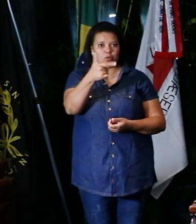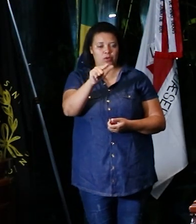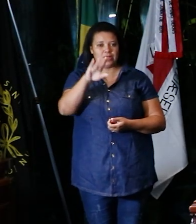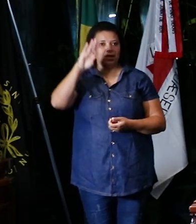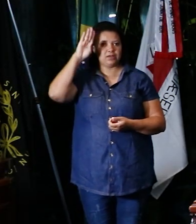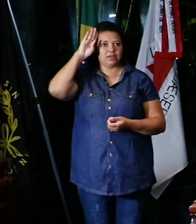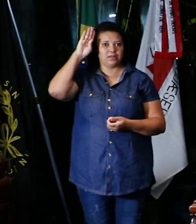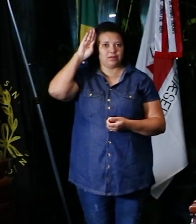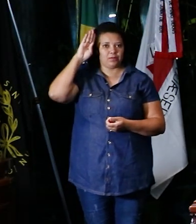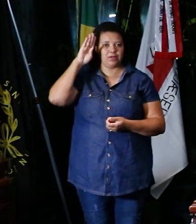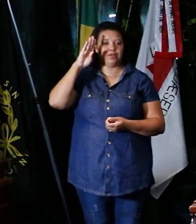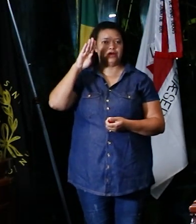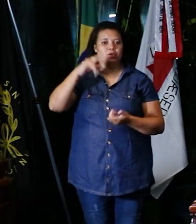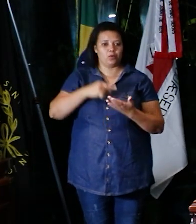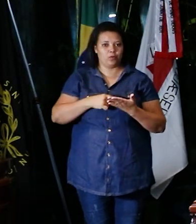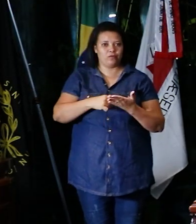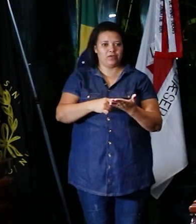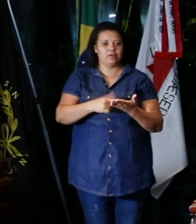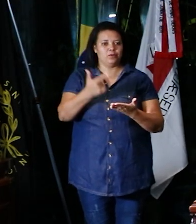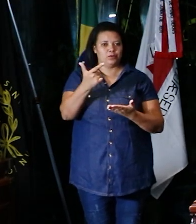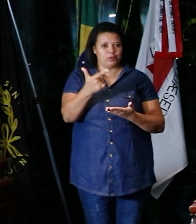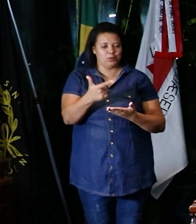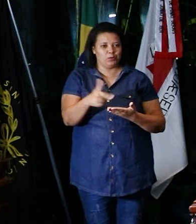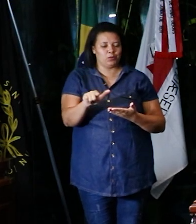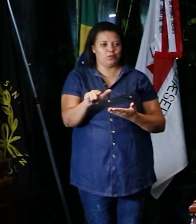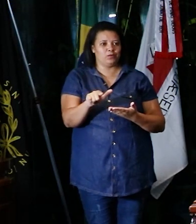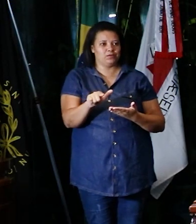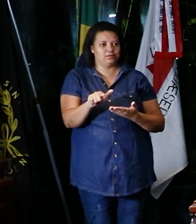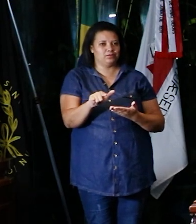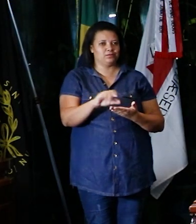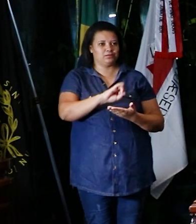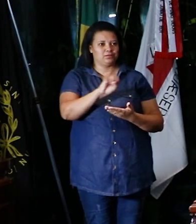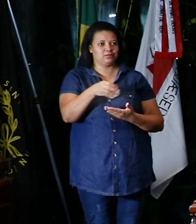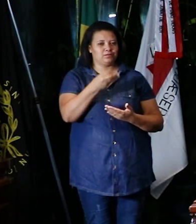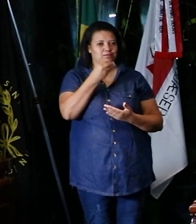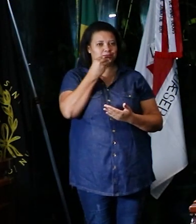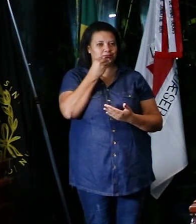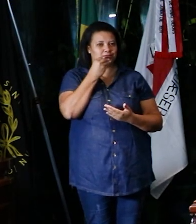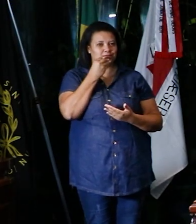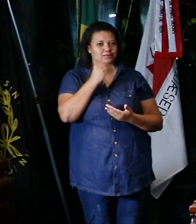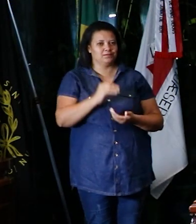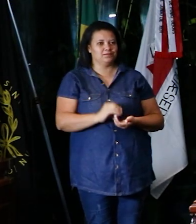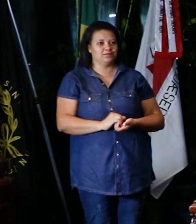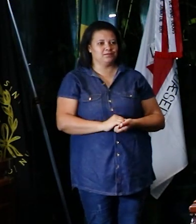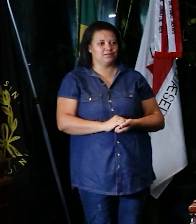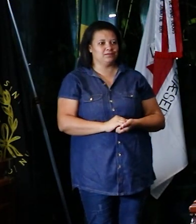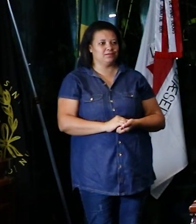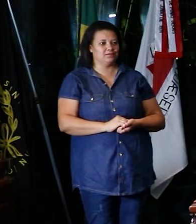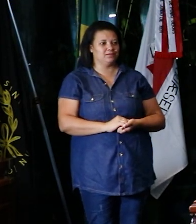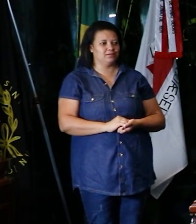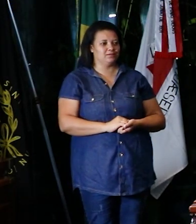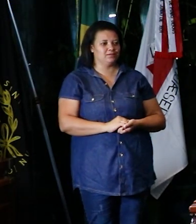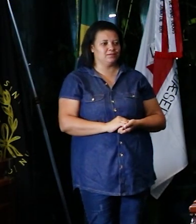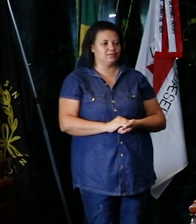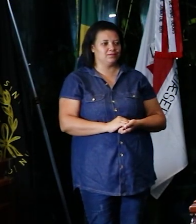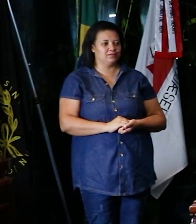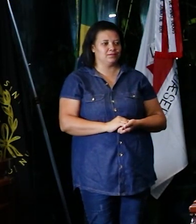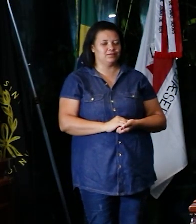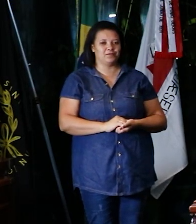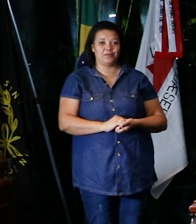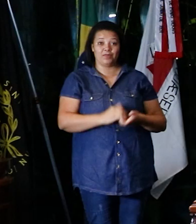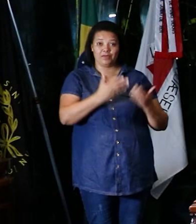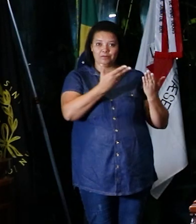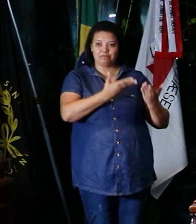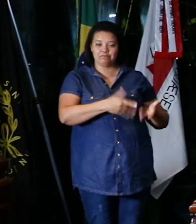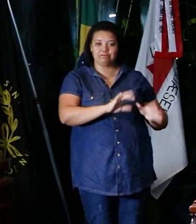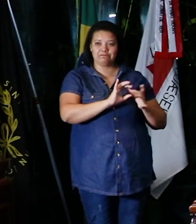Academia Mineira de Letras me der uma outra oportunidade. Você é academia, Antonieta. Hein? Você